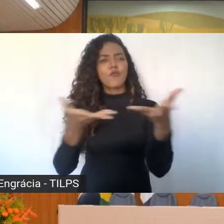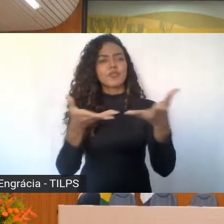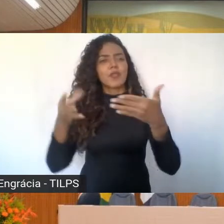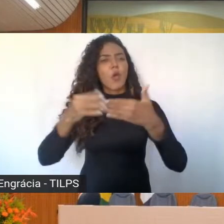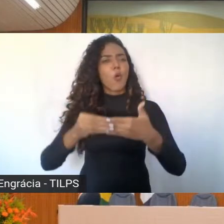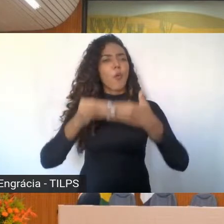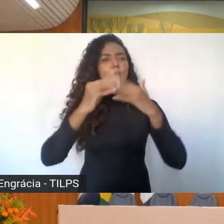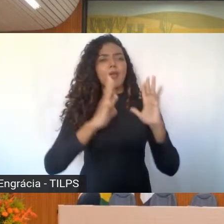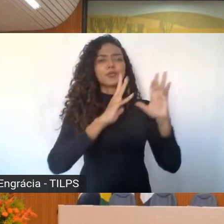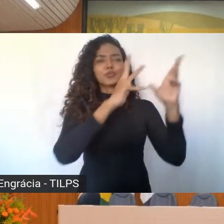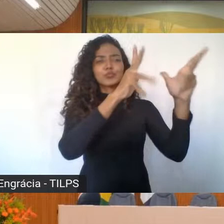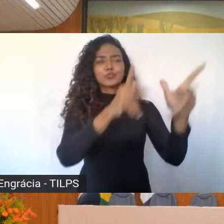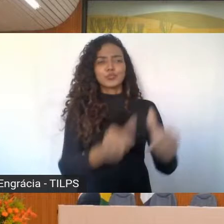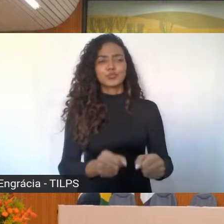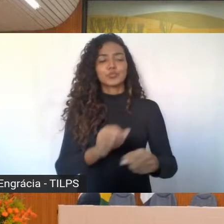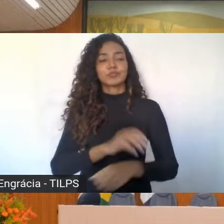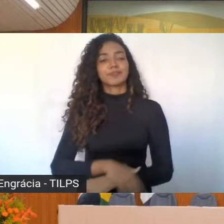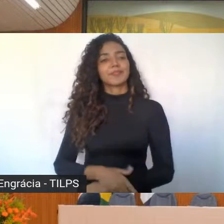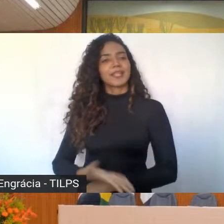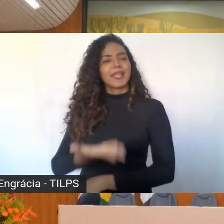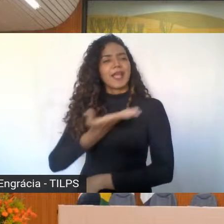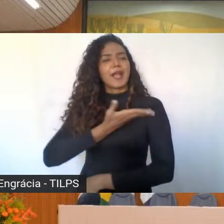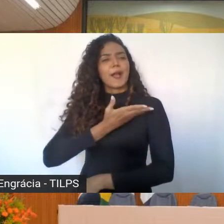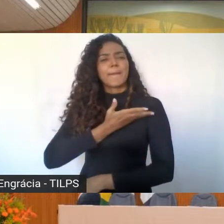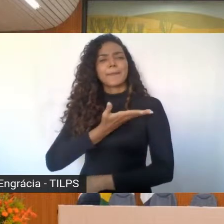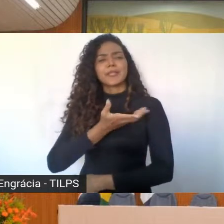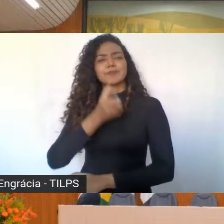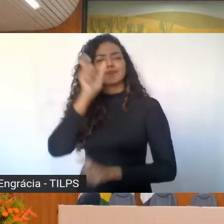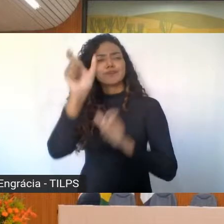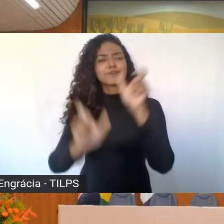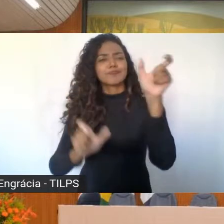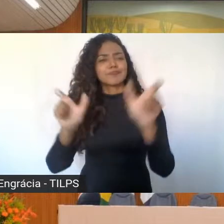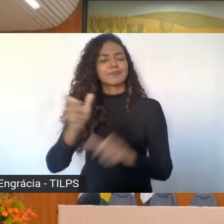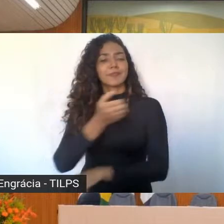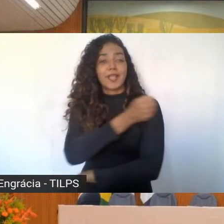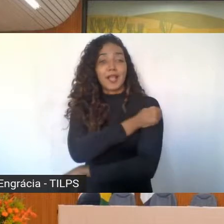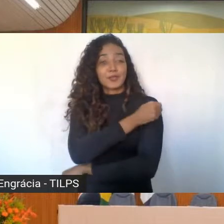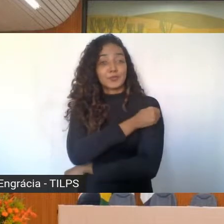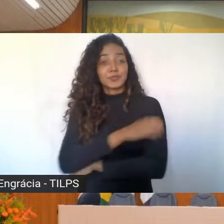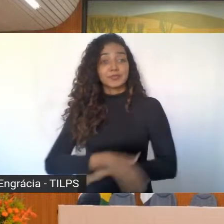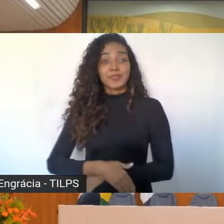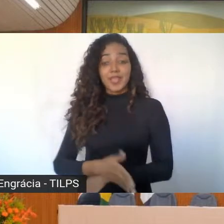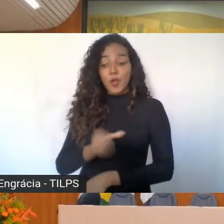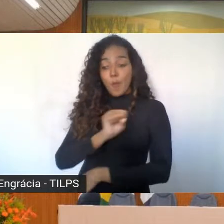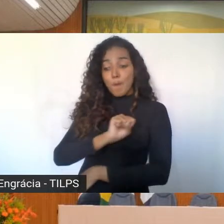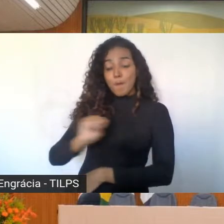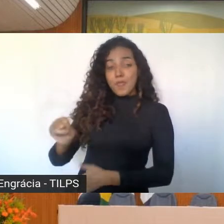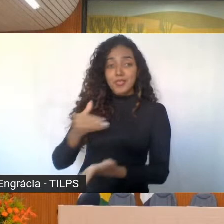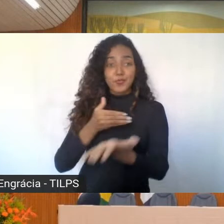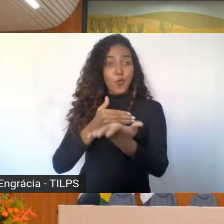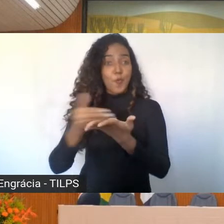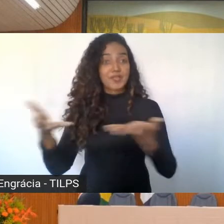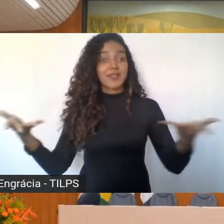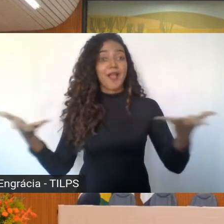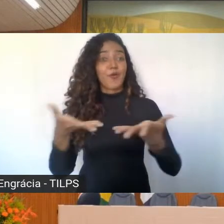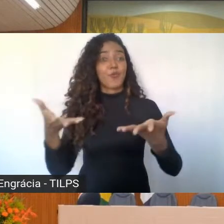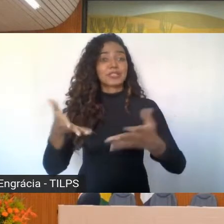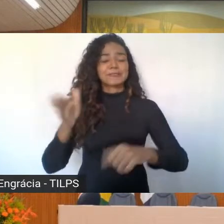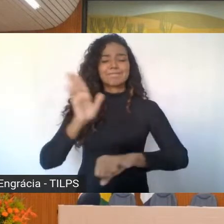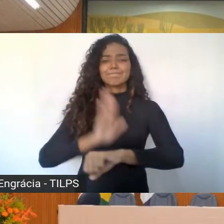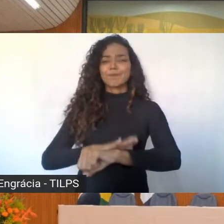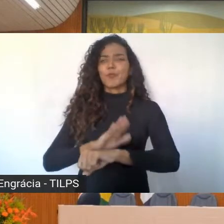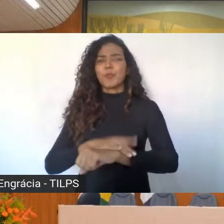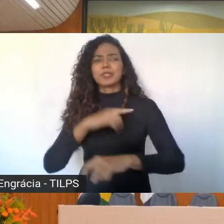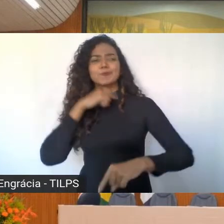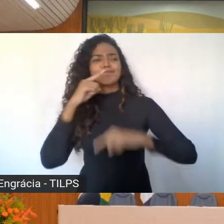caros alunos e alunas, mais um período letivo se inicia. Diante desse momento de incertezas e